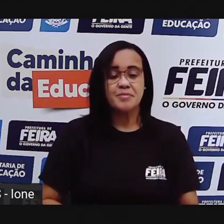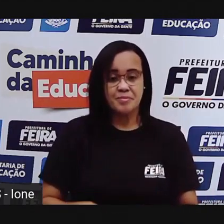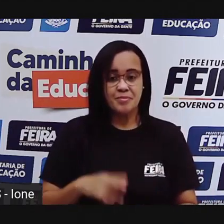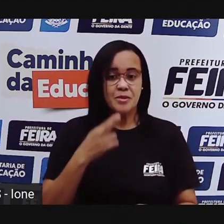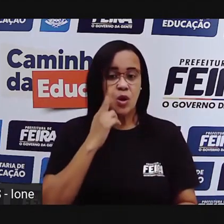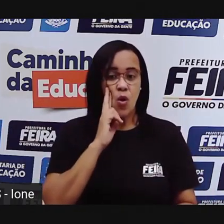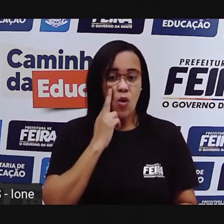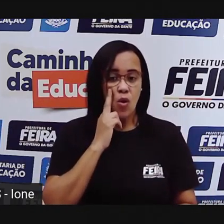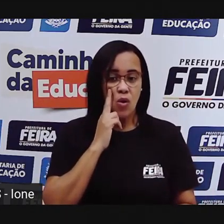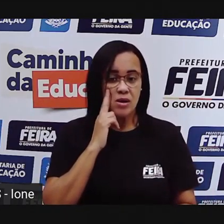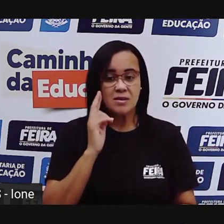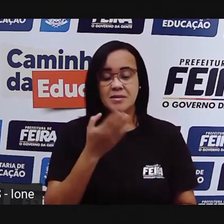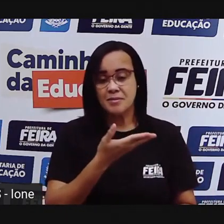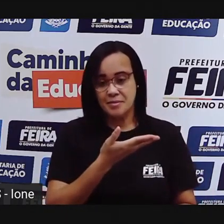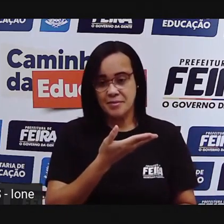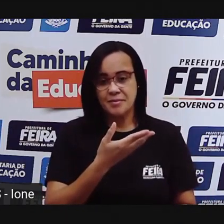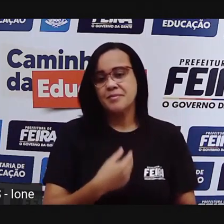rosa?